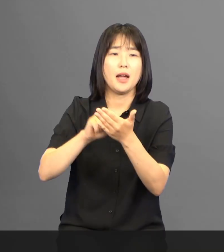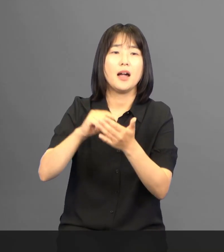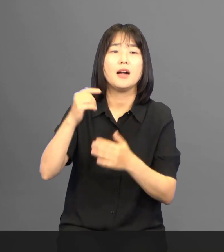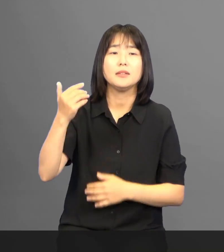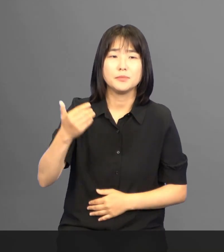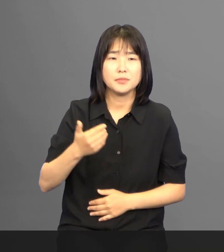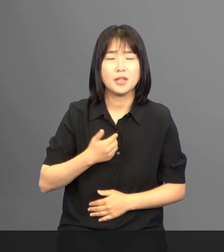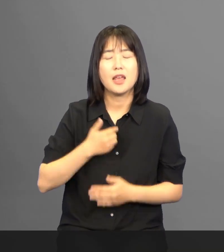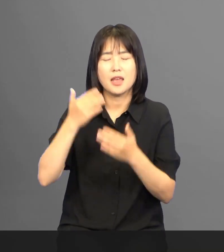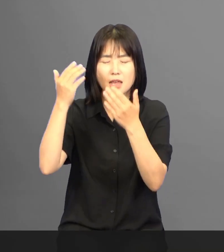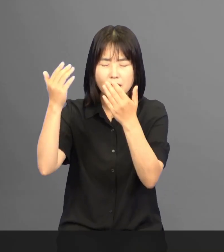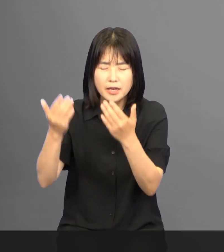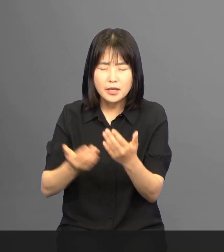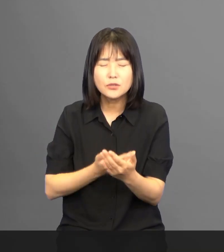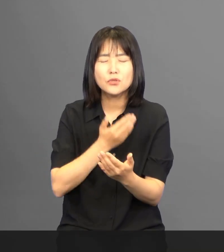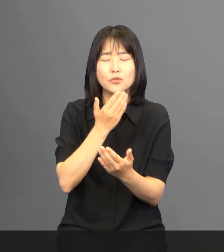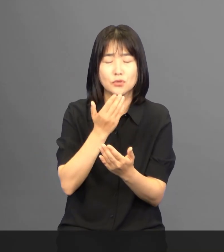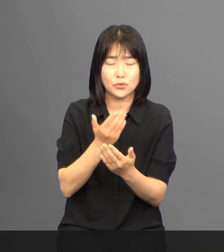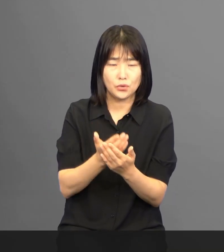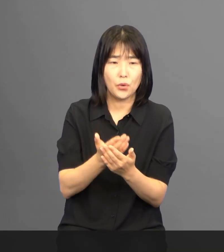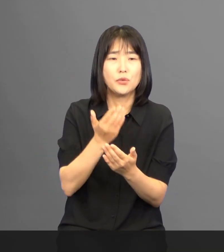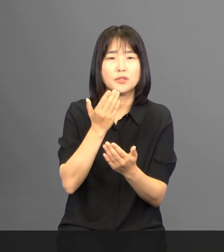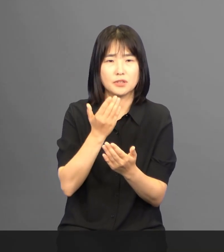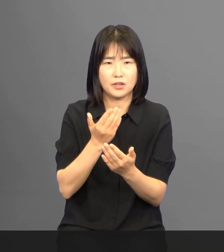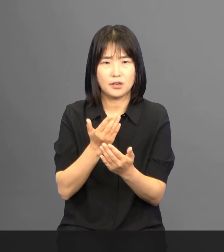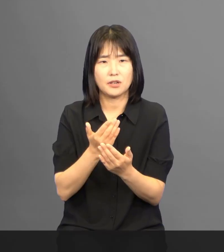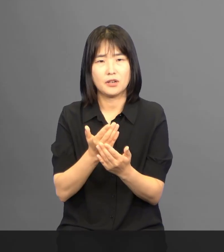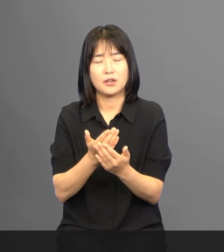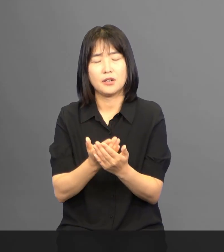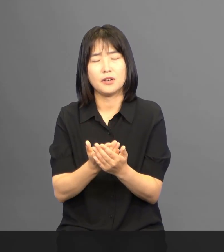주님 마음 내게 주소서.